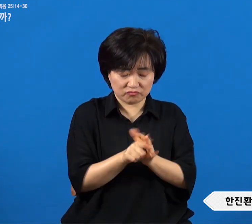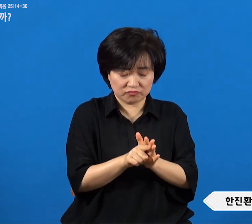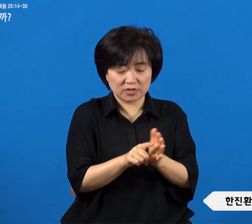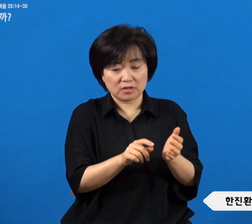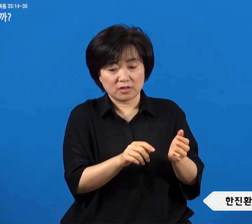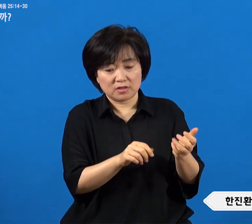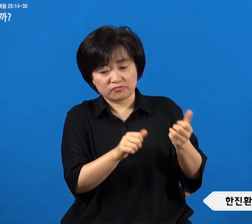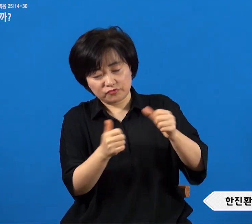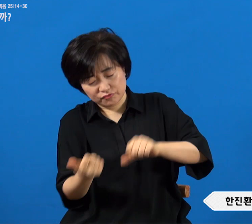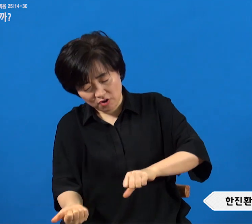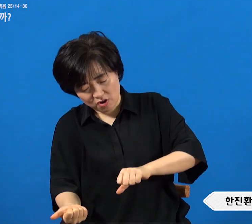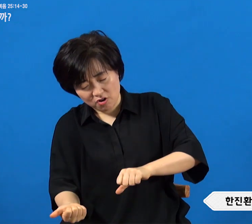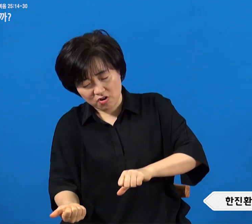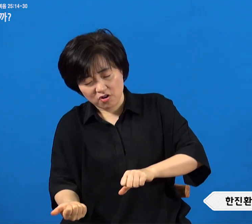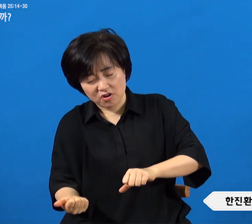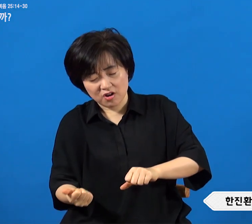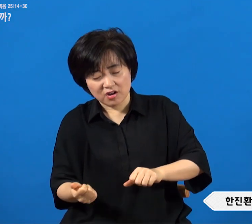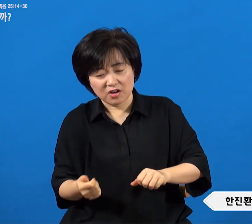남기고 싶습니까?